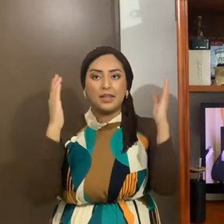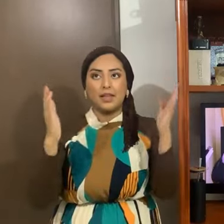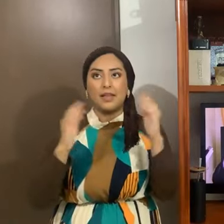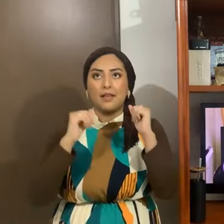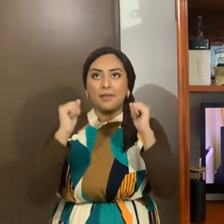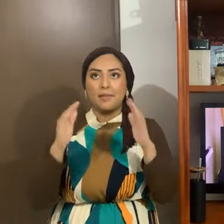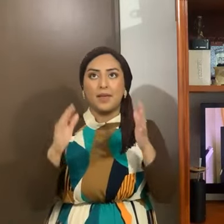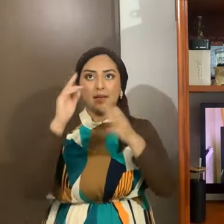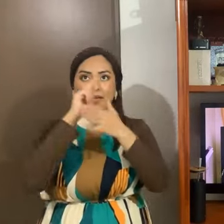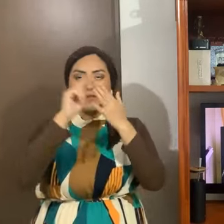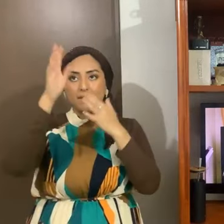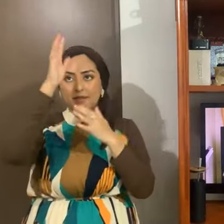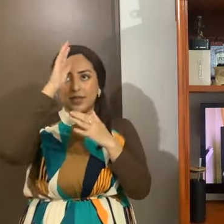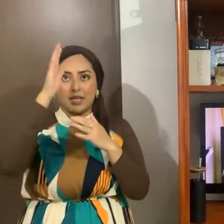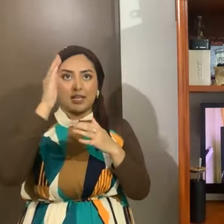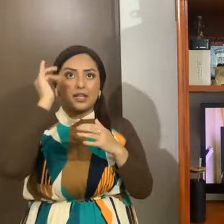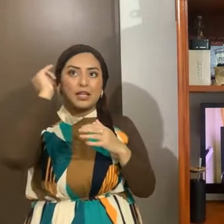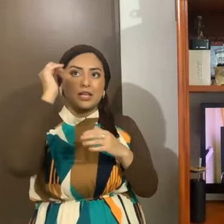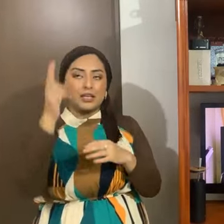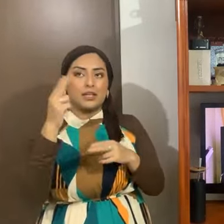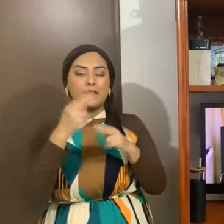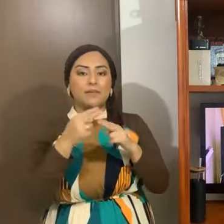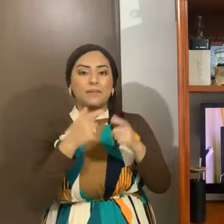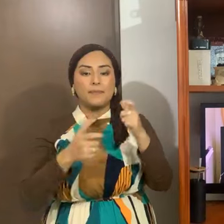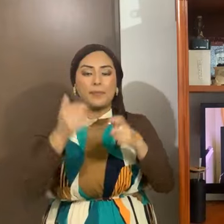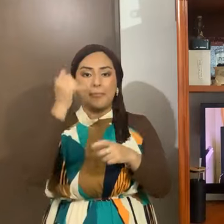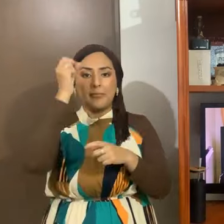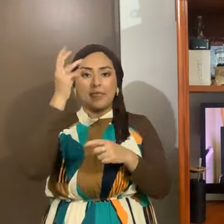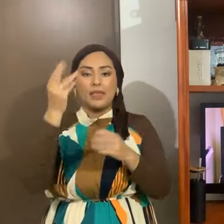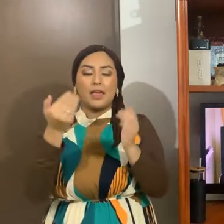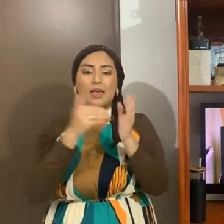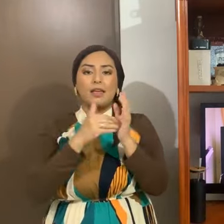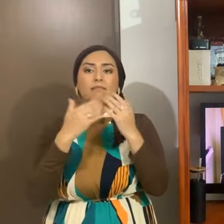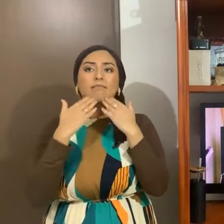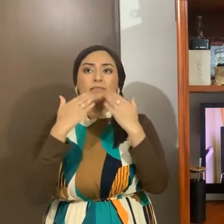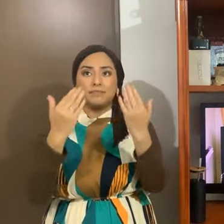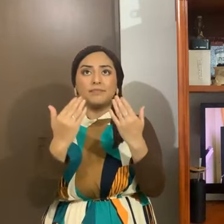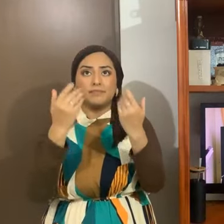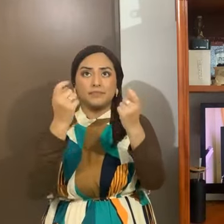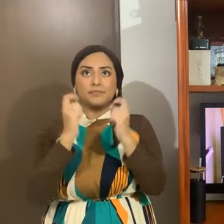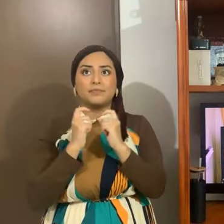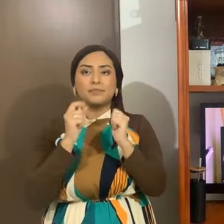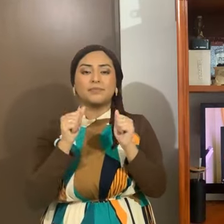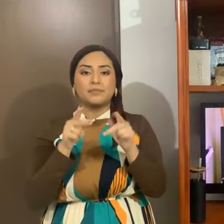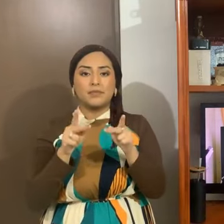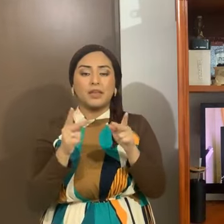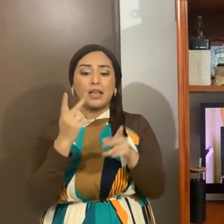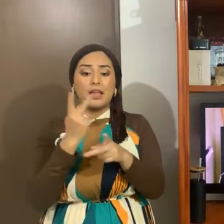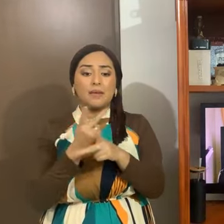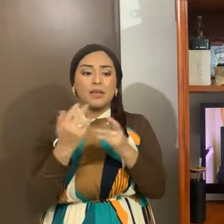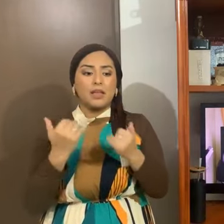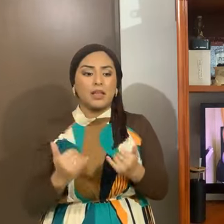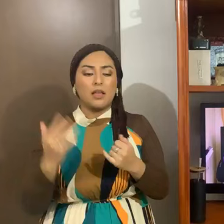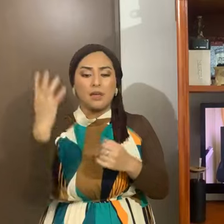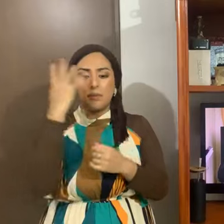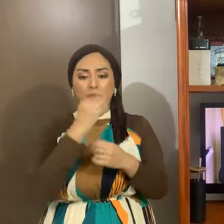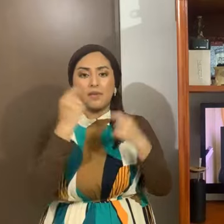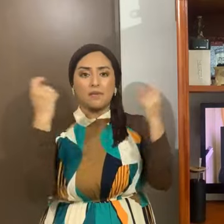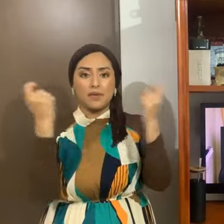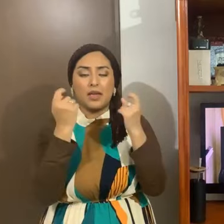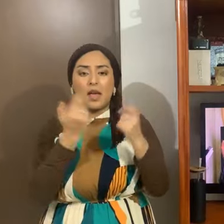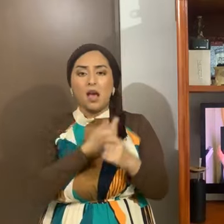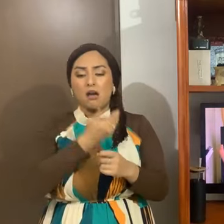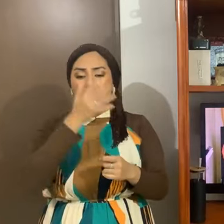eterno Yahweh, en el nombre de nuestro Adón Yahshua HaMashiach, una vez más te damos gracias por darnos el privilegio de guardar estas fiestas que